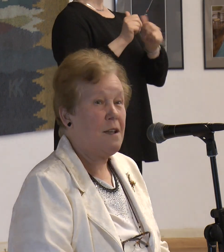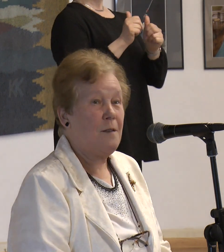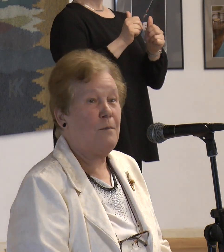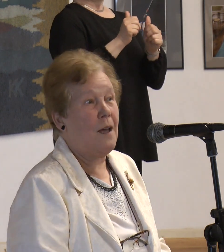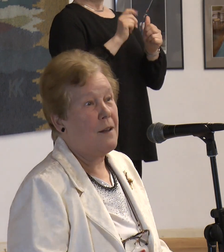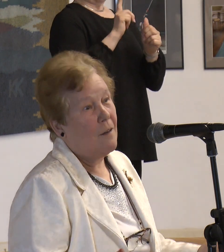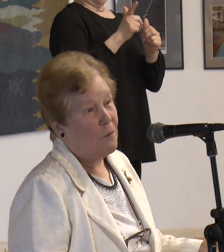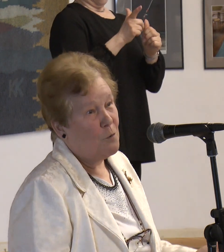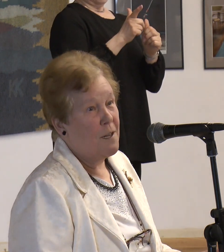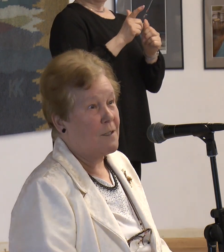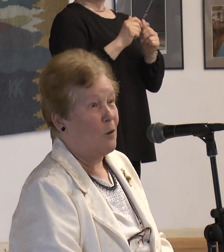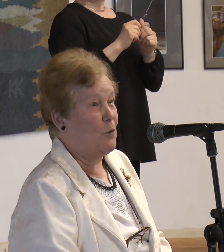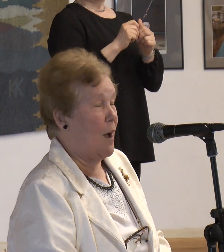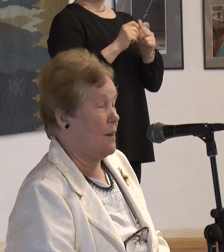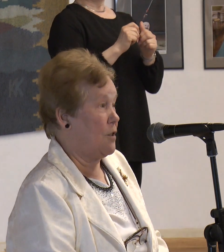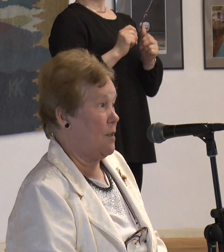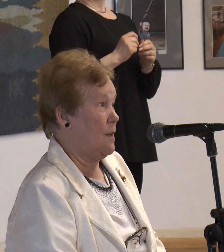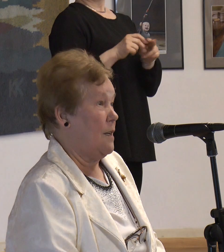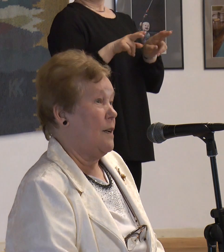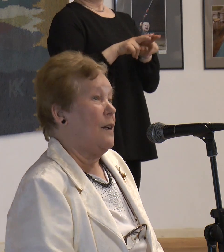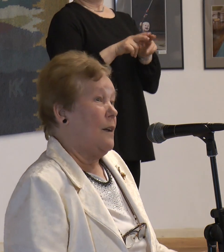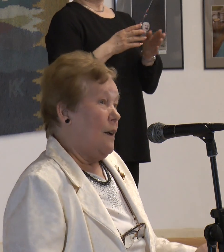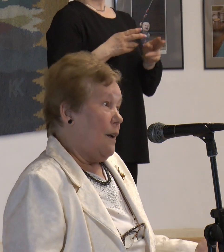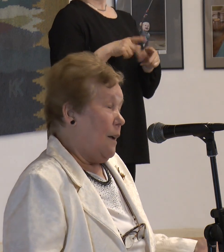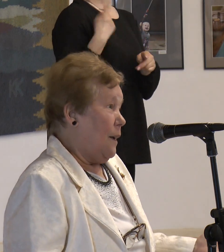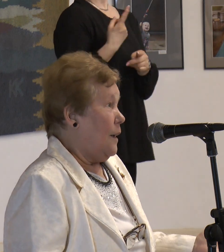meghirdetni, mert úgy lesz aktuális.